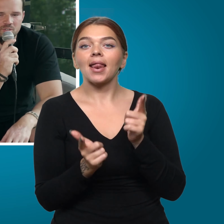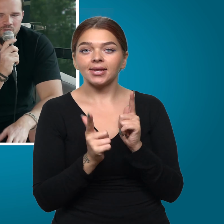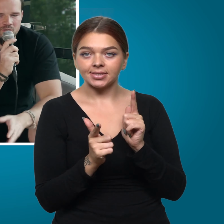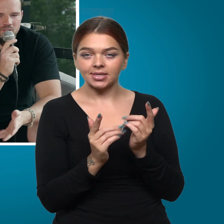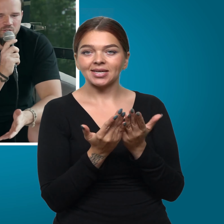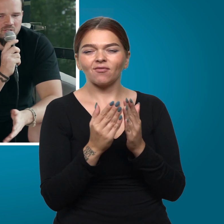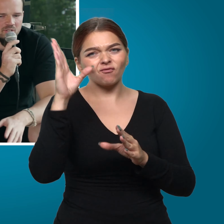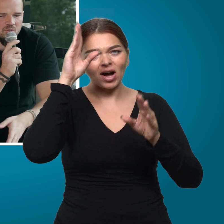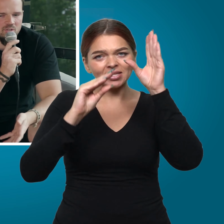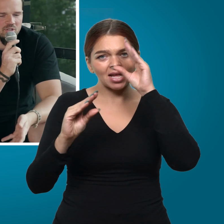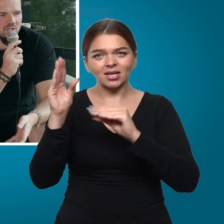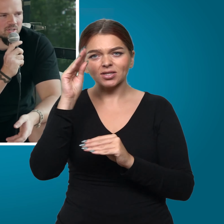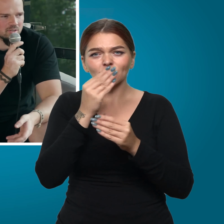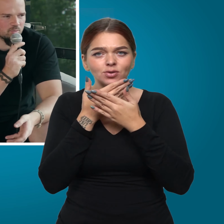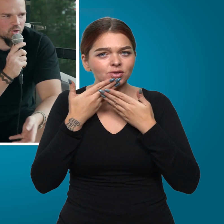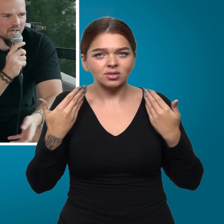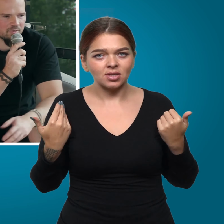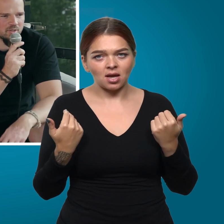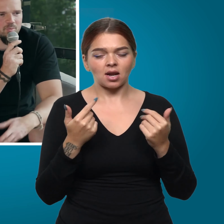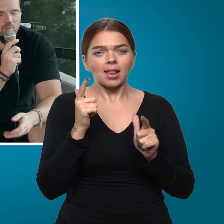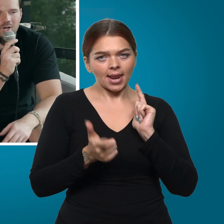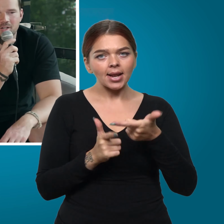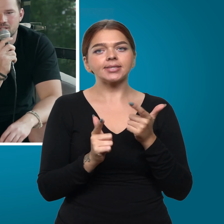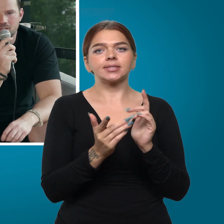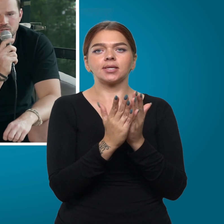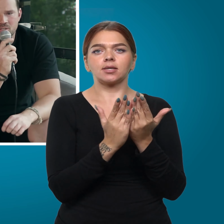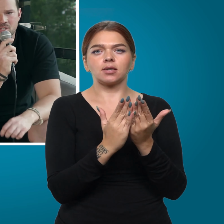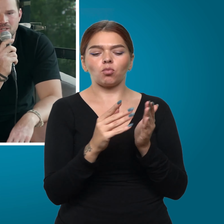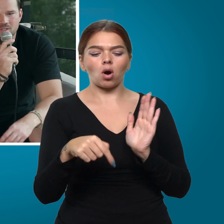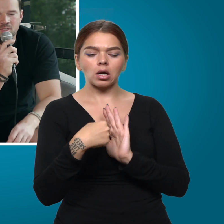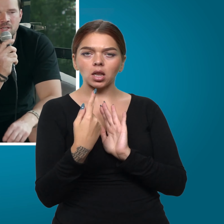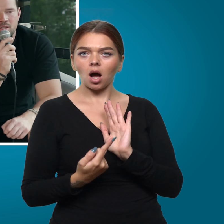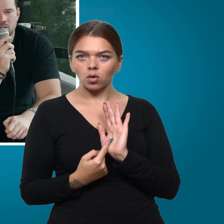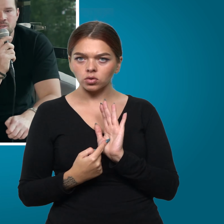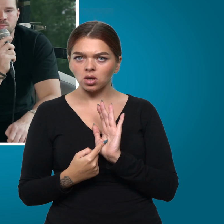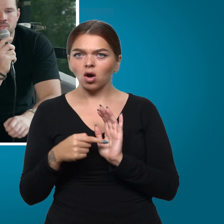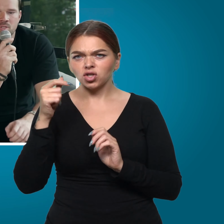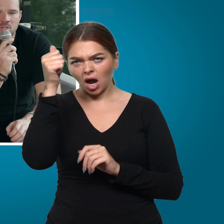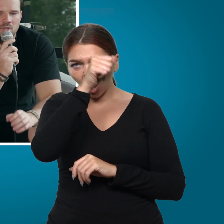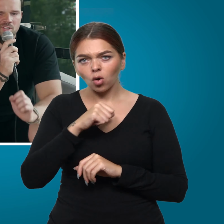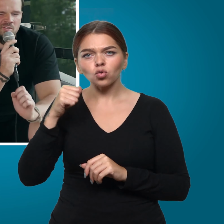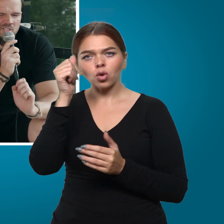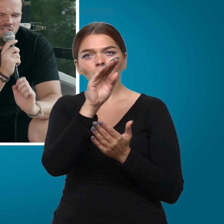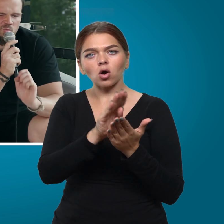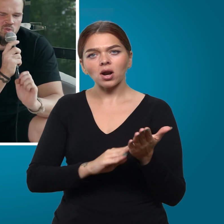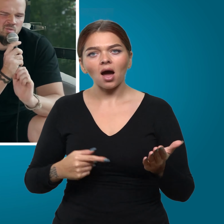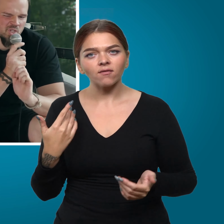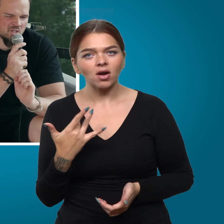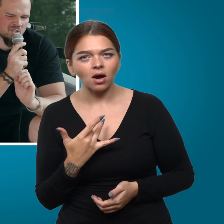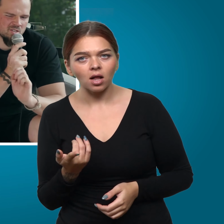tai kažkas net klausė, ar čia nėra biografija, memuarai, dar kažkas, tai ne, nėra, bet